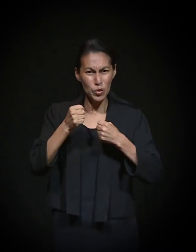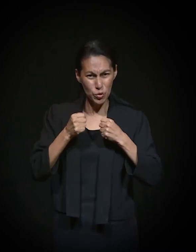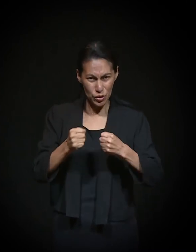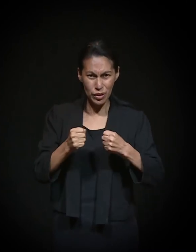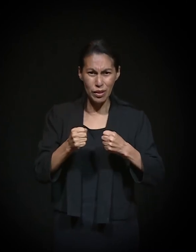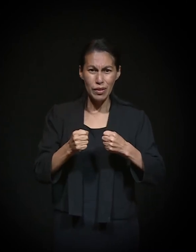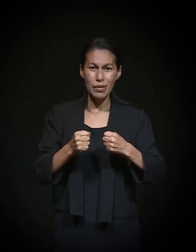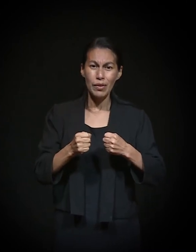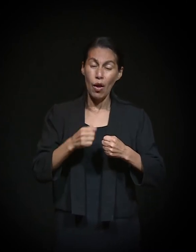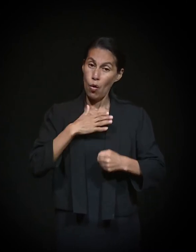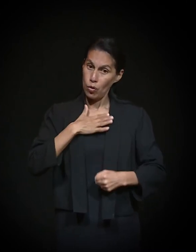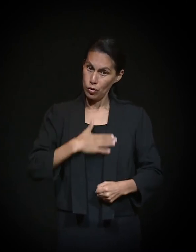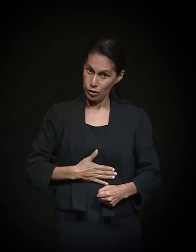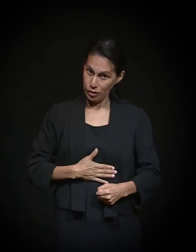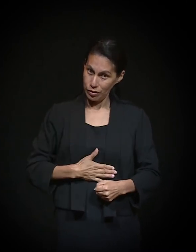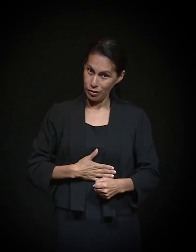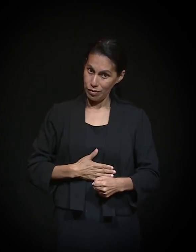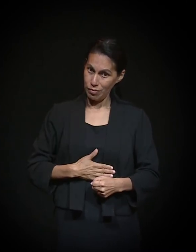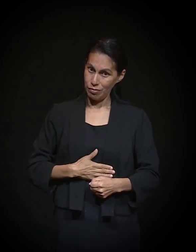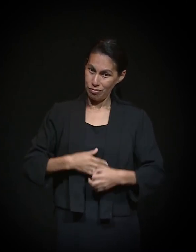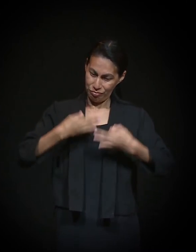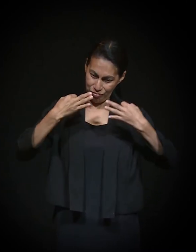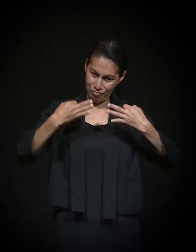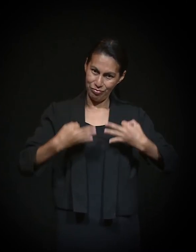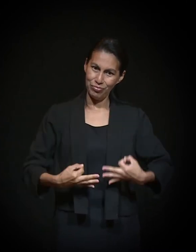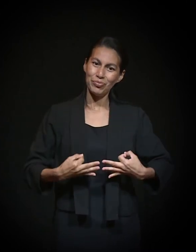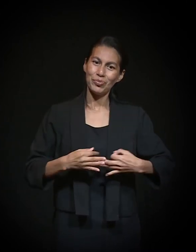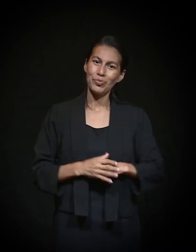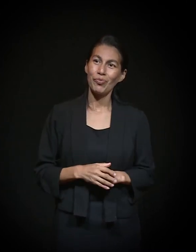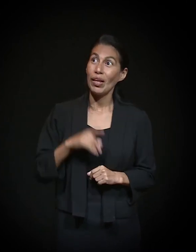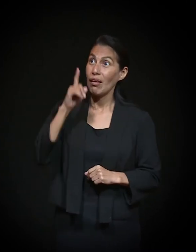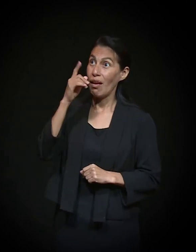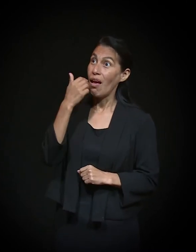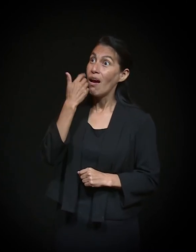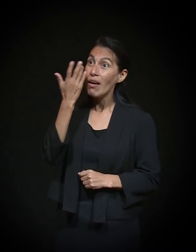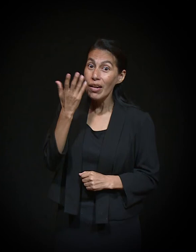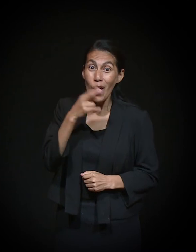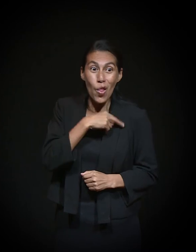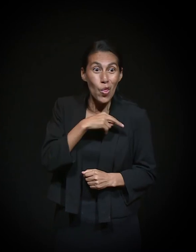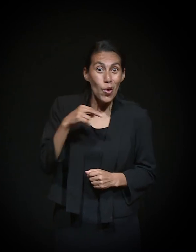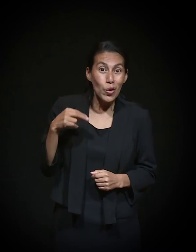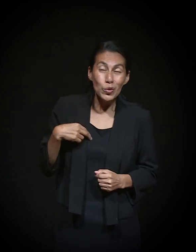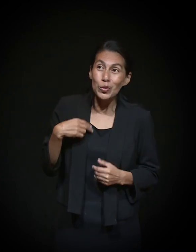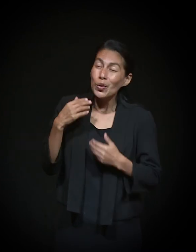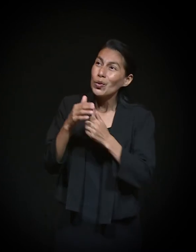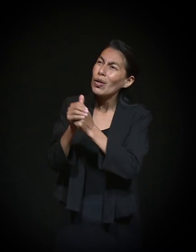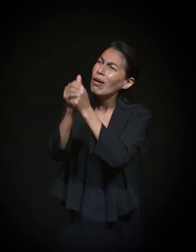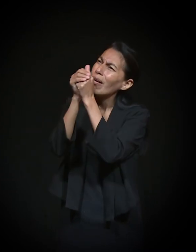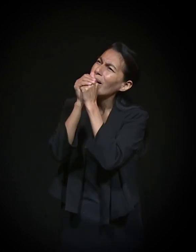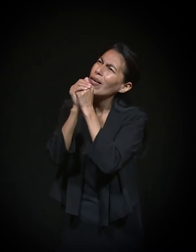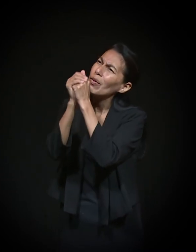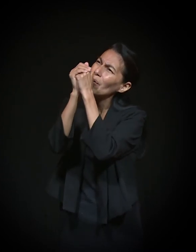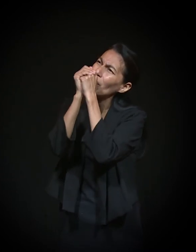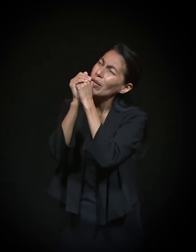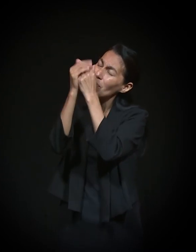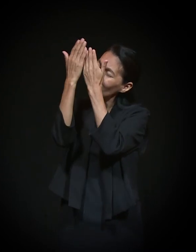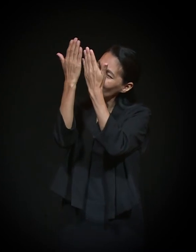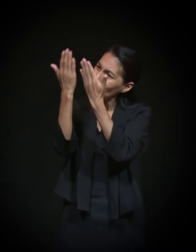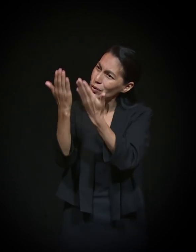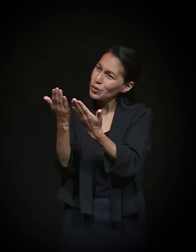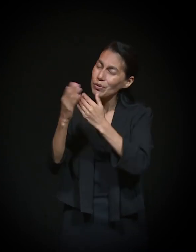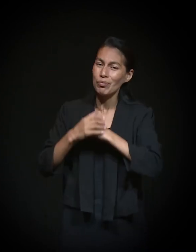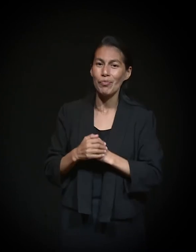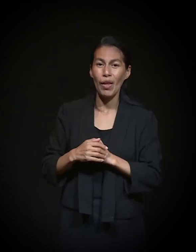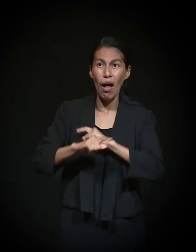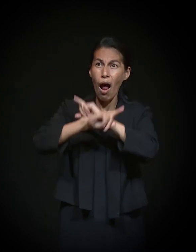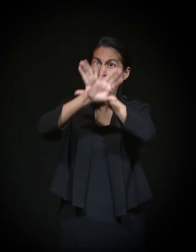de justicia y justicia. Y anhela que nosotros lo invoquemos para que le demos su gloria y